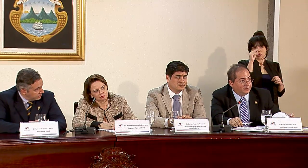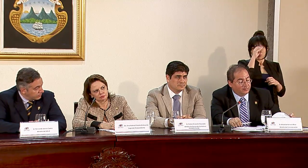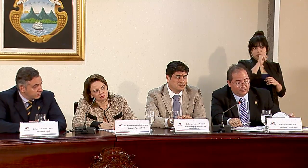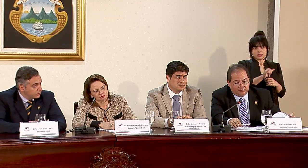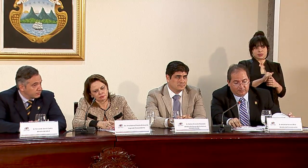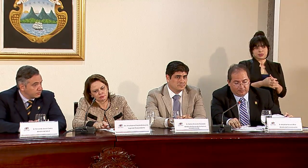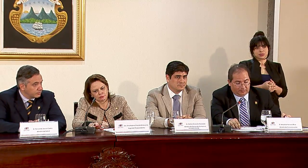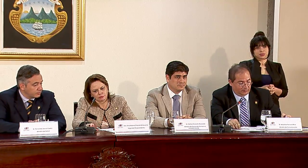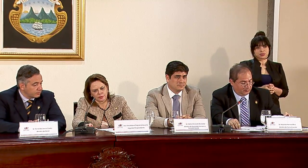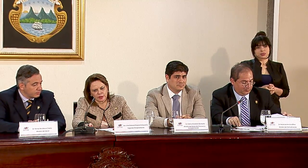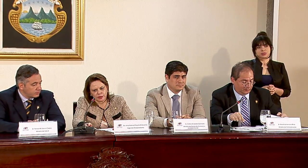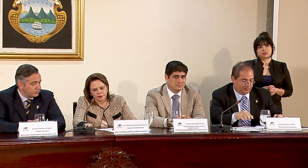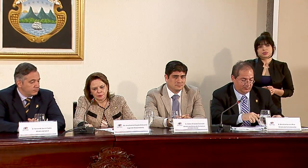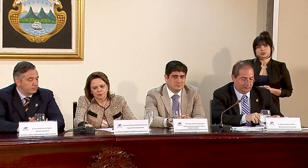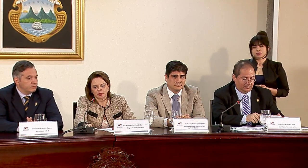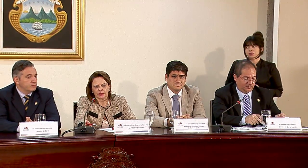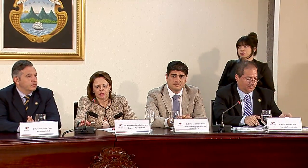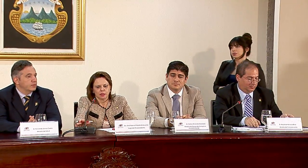así.